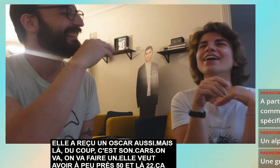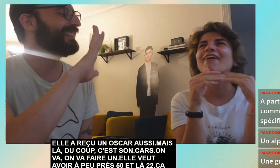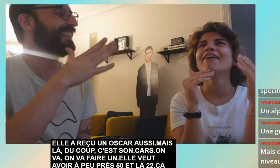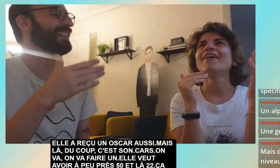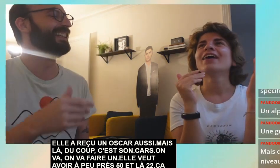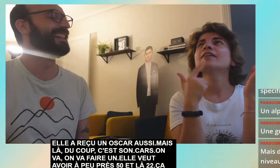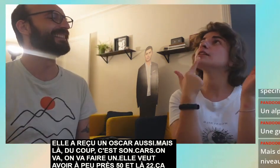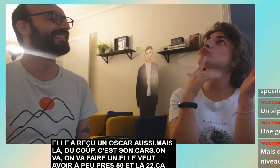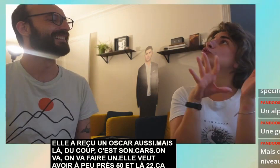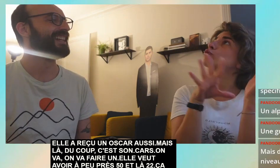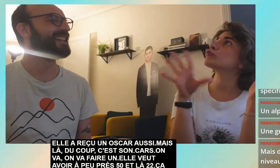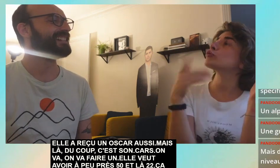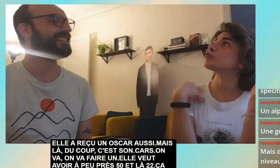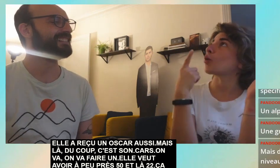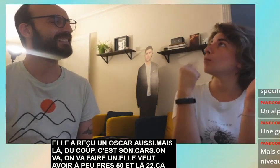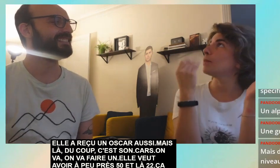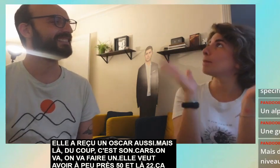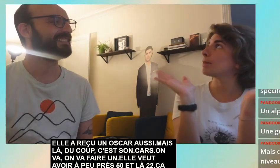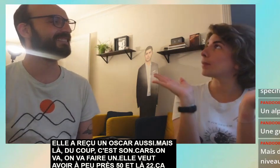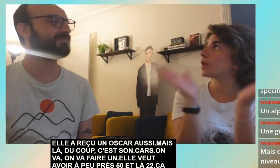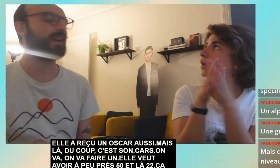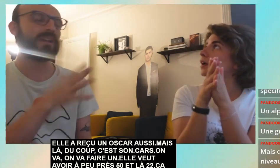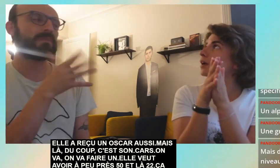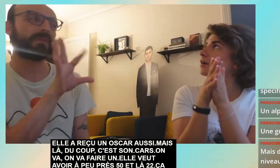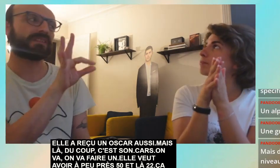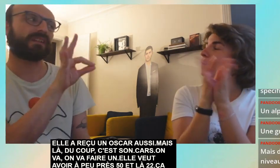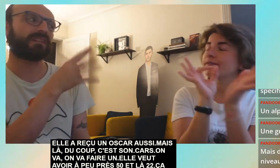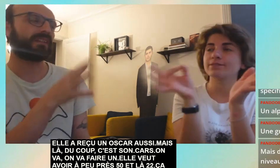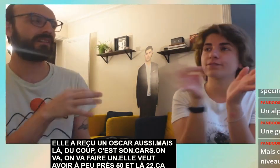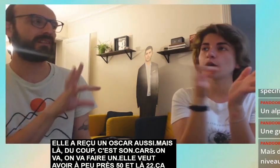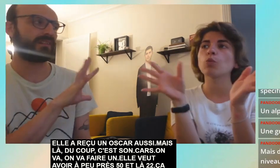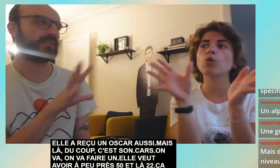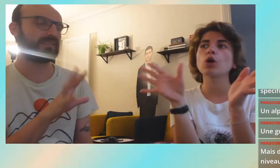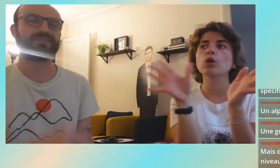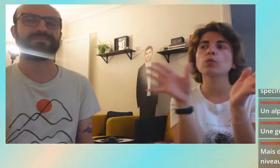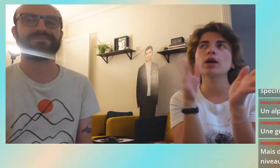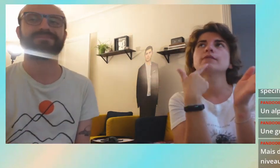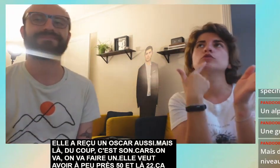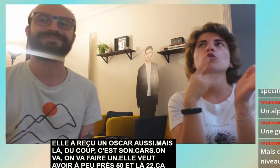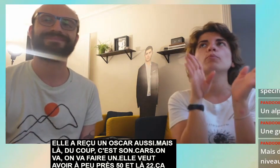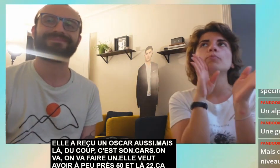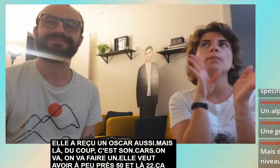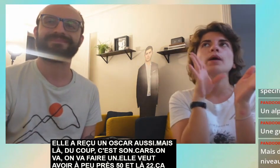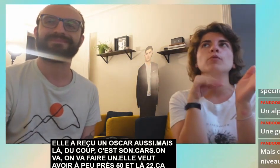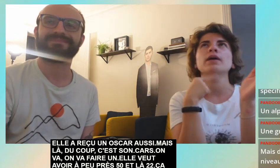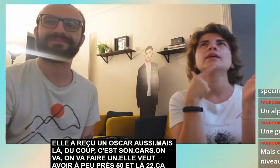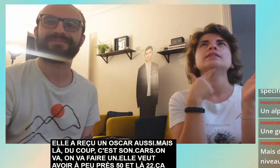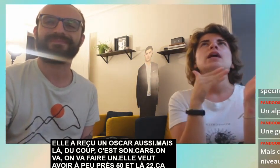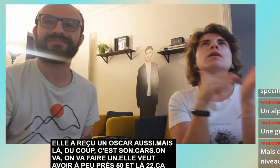à... On est 55, comme mon père. Voilà, à peu près 50 ans. Ouais. Comme ma mère m'appelle.